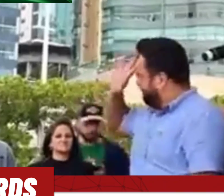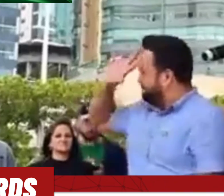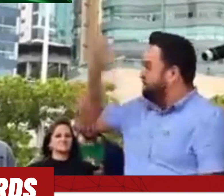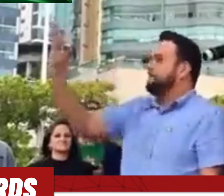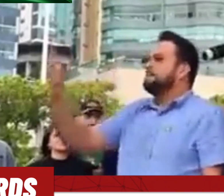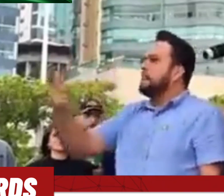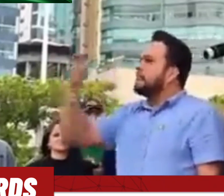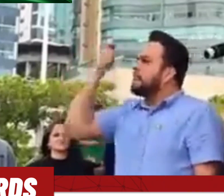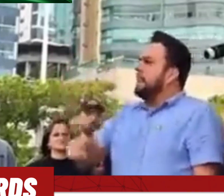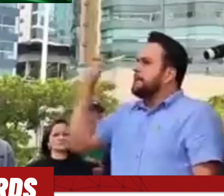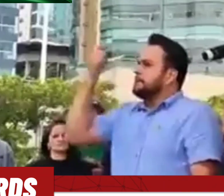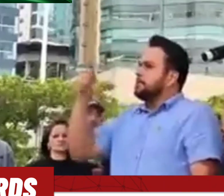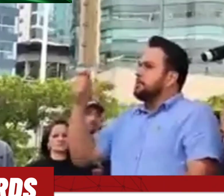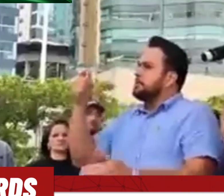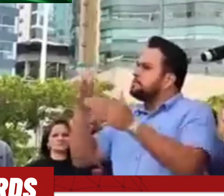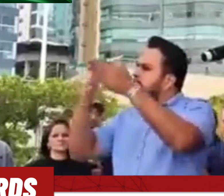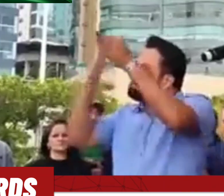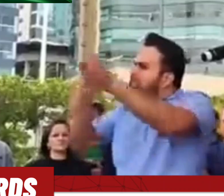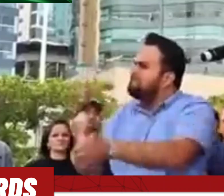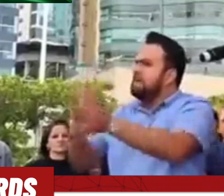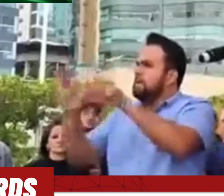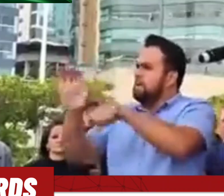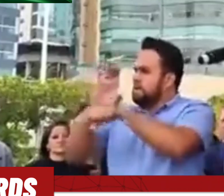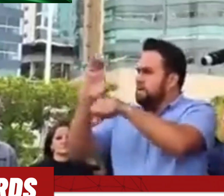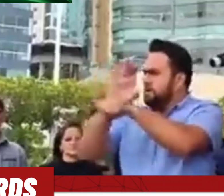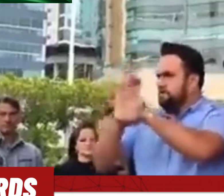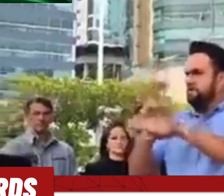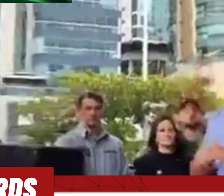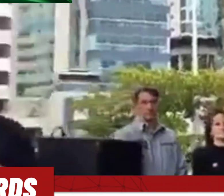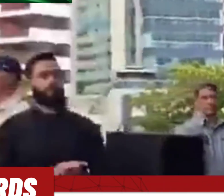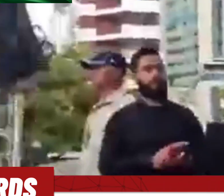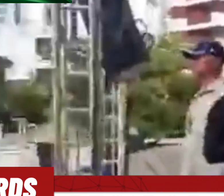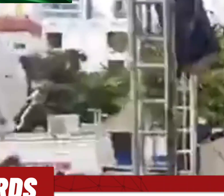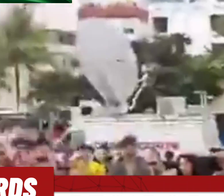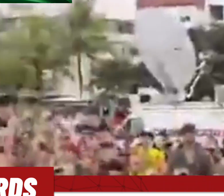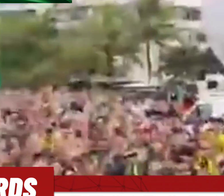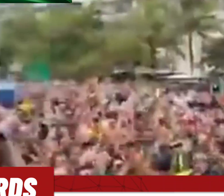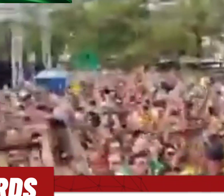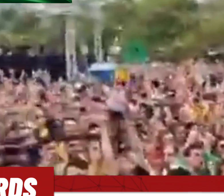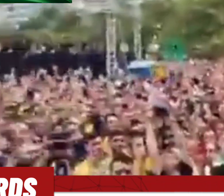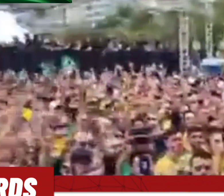decisões que devam ser tomadas.